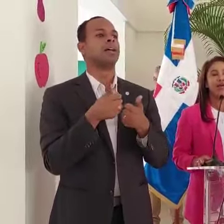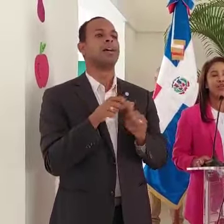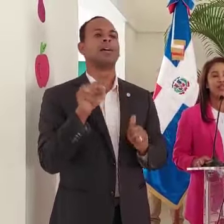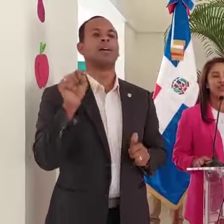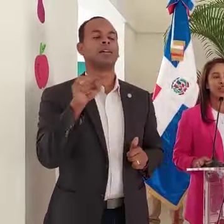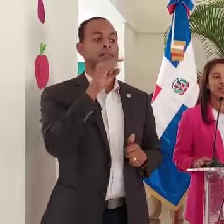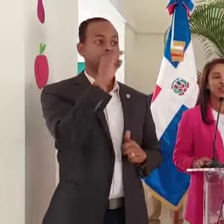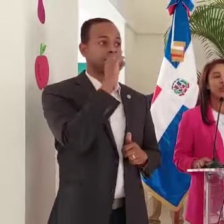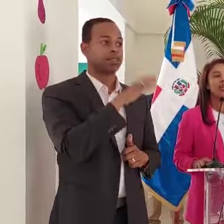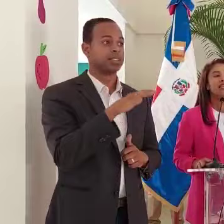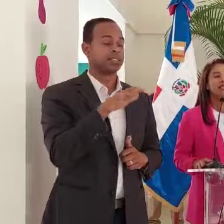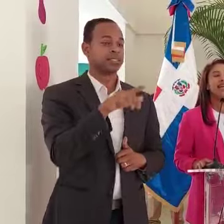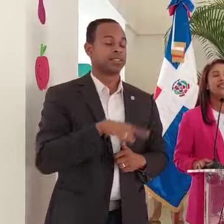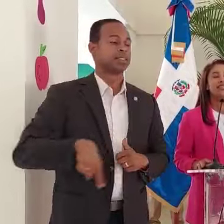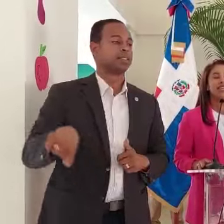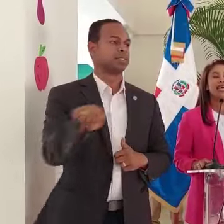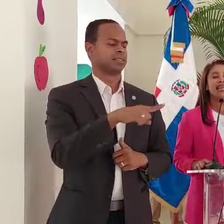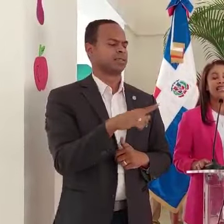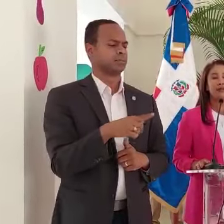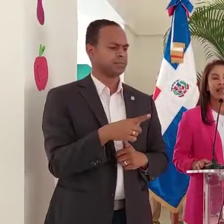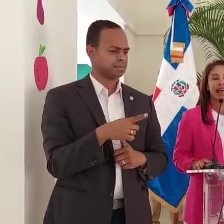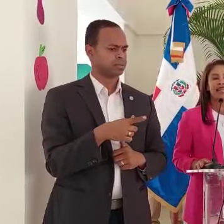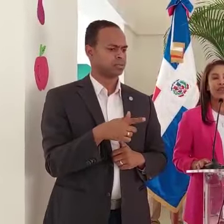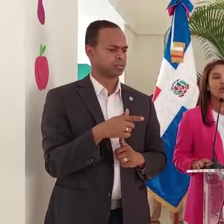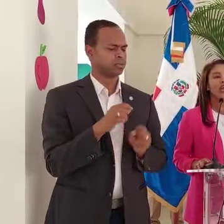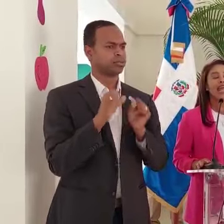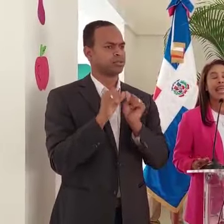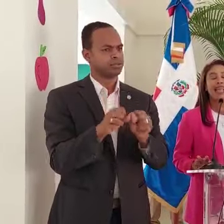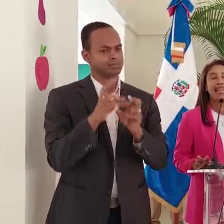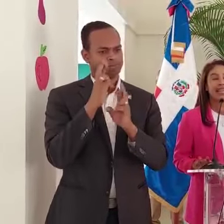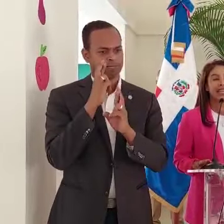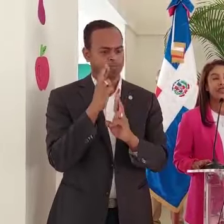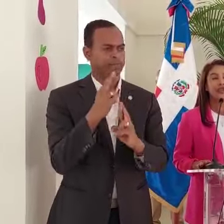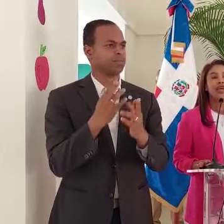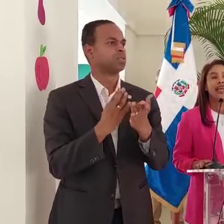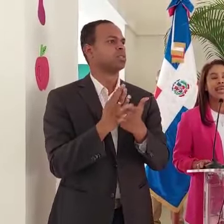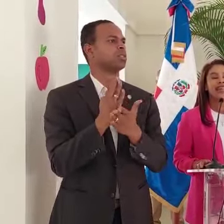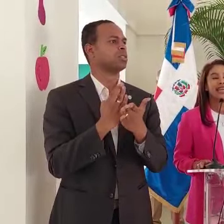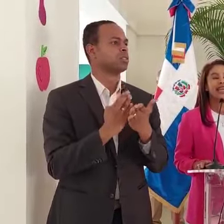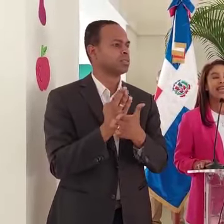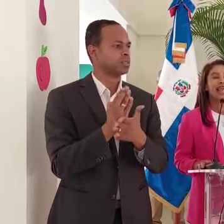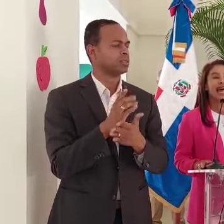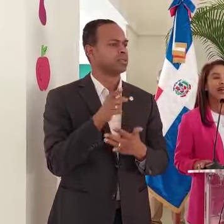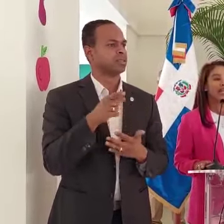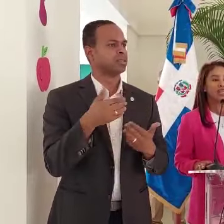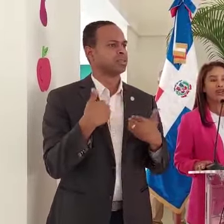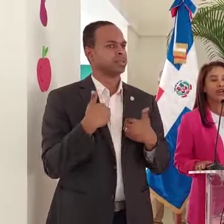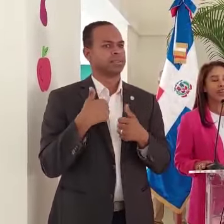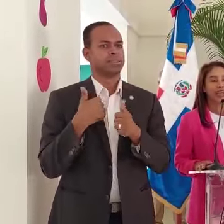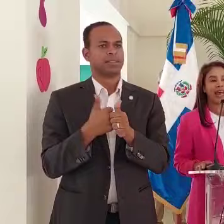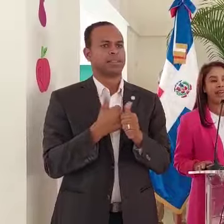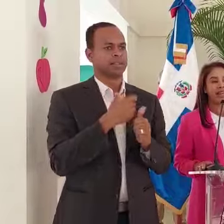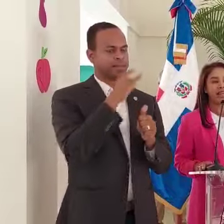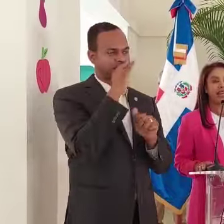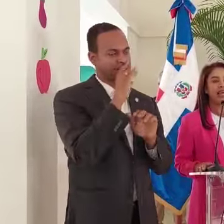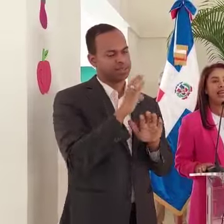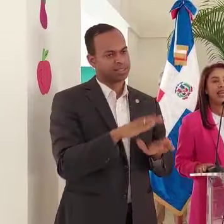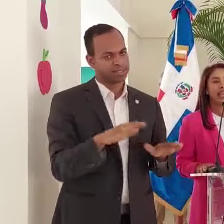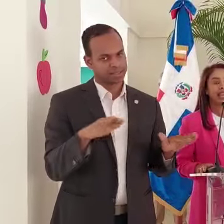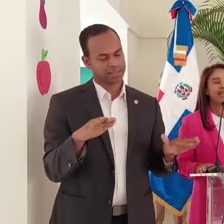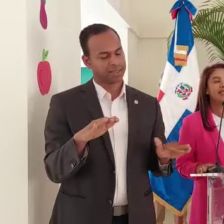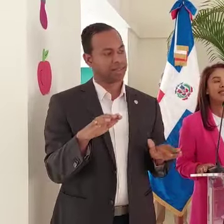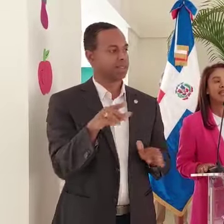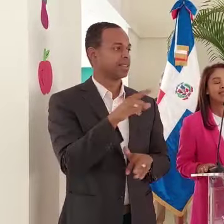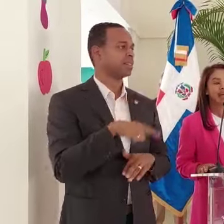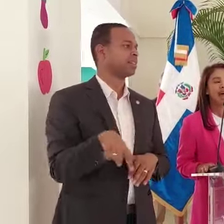que va a nuestro centro se le sigan respetando el derecho que tiene cada niño y cada niña,